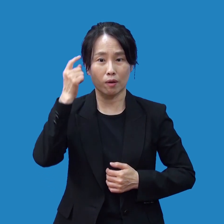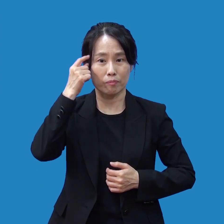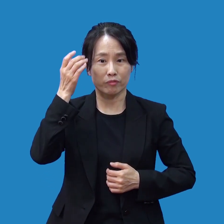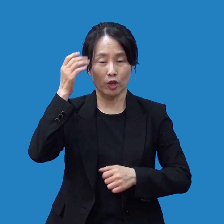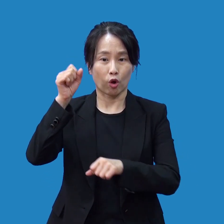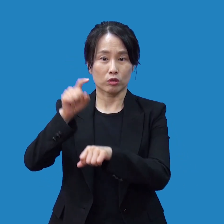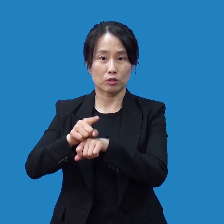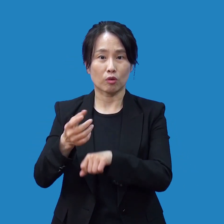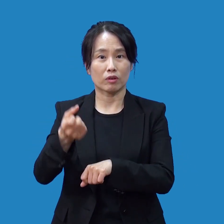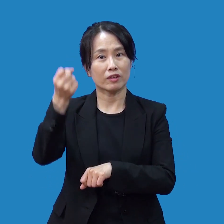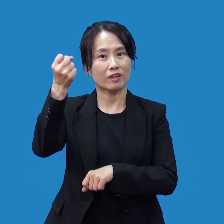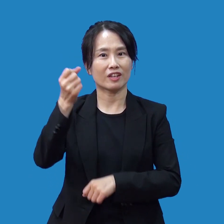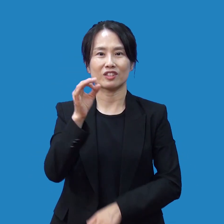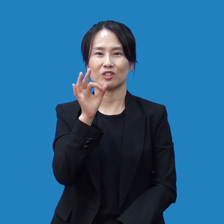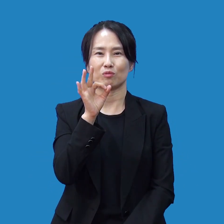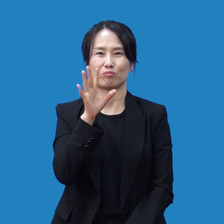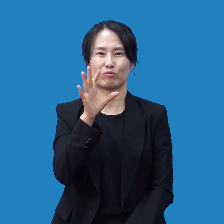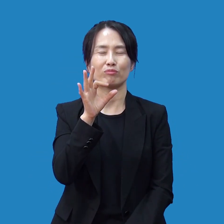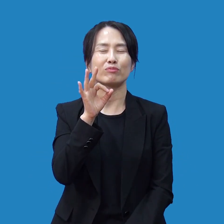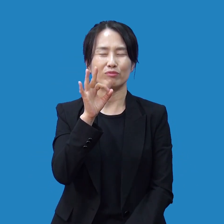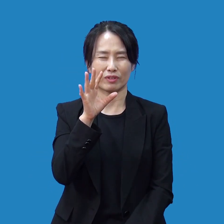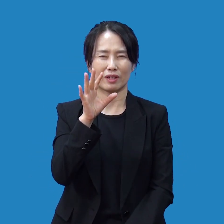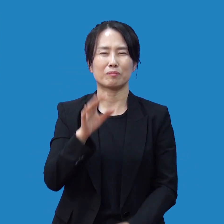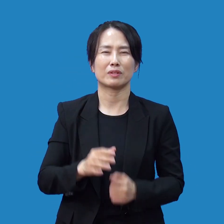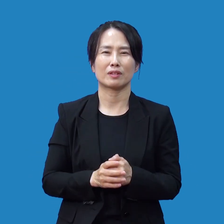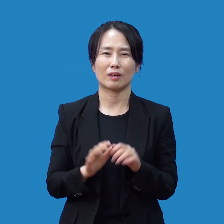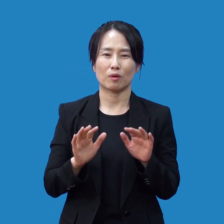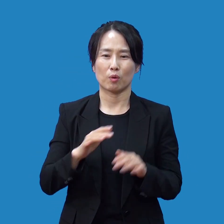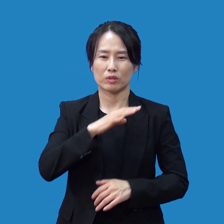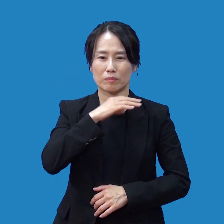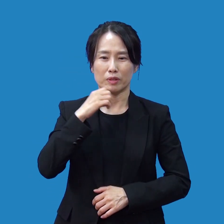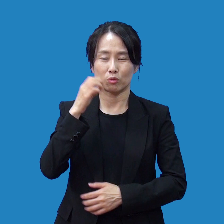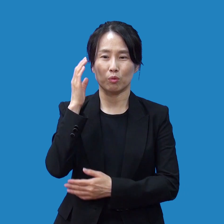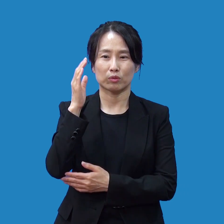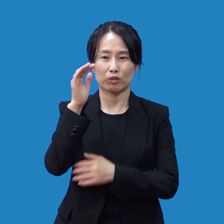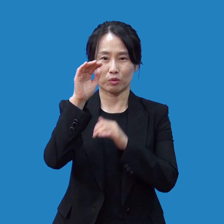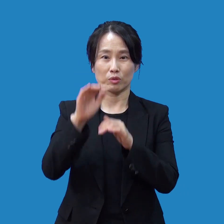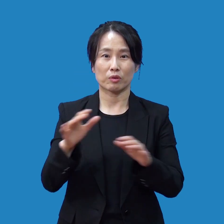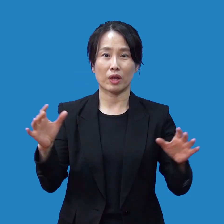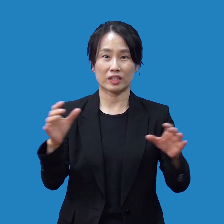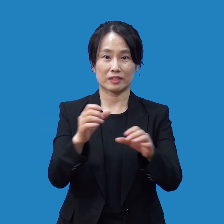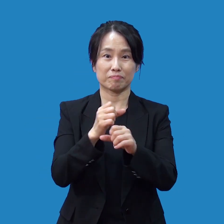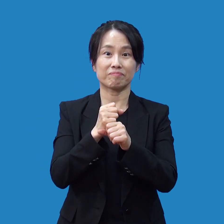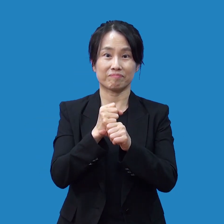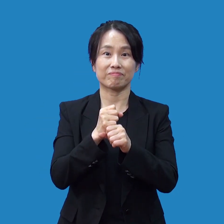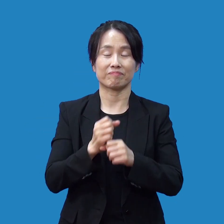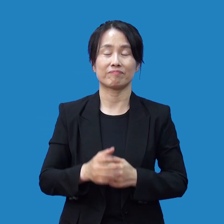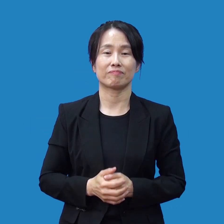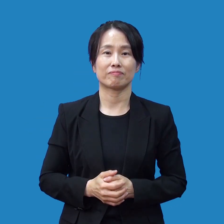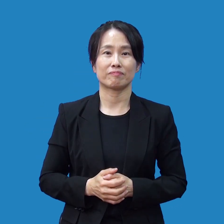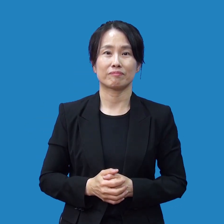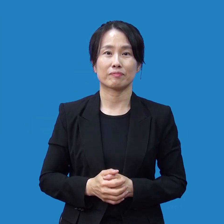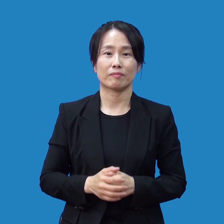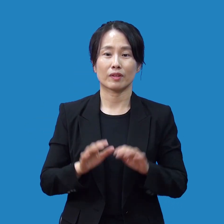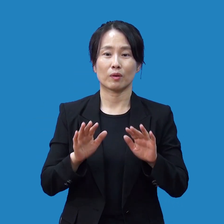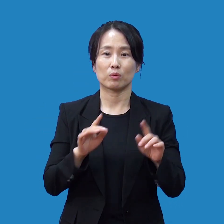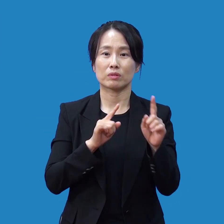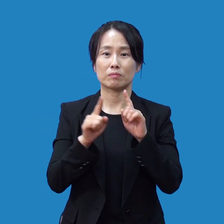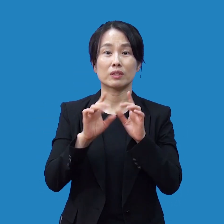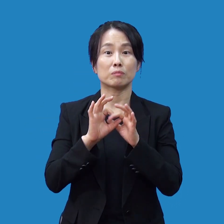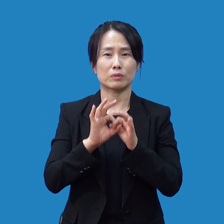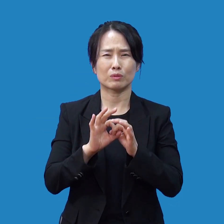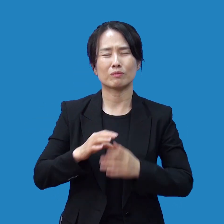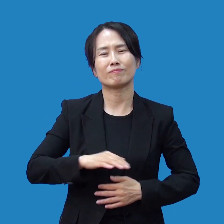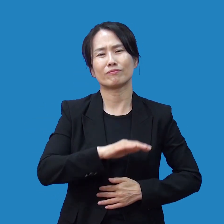없다. 이것이 사실 오늘 베드로가 설교하는 것의 핵심입니다. 자, 오늘 말씀을 통해서